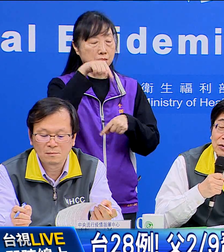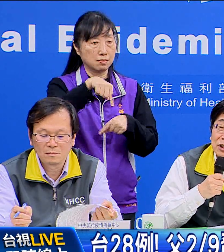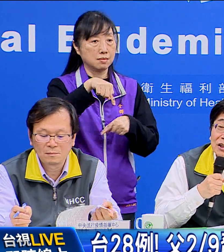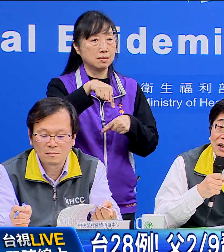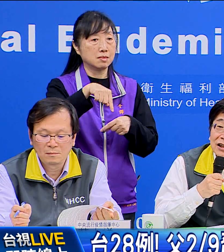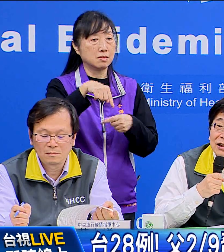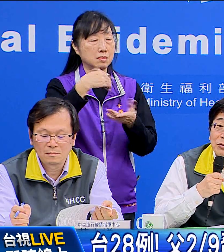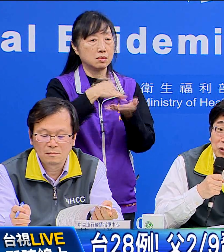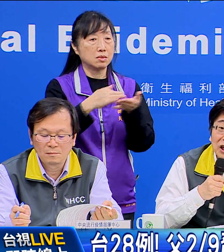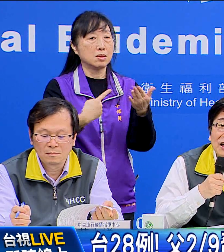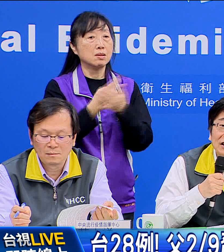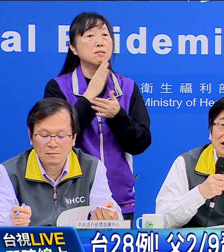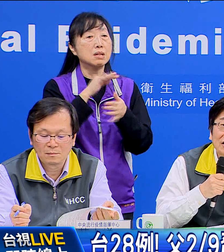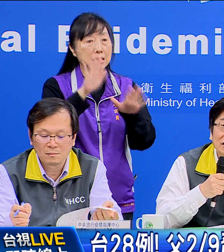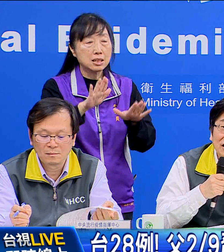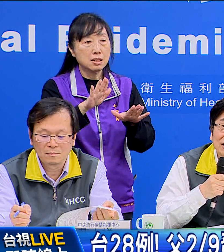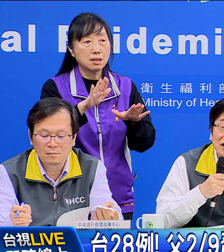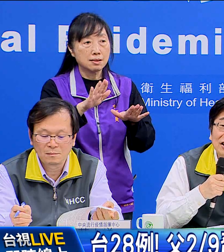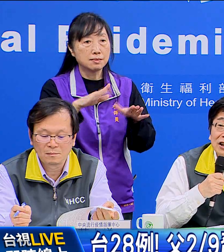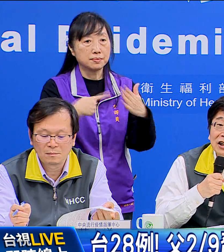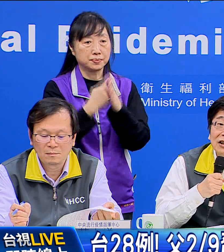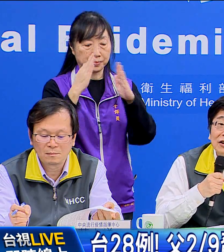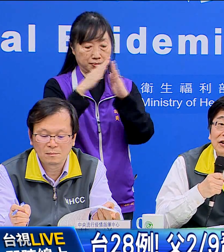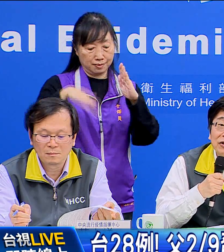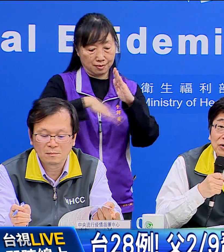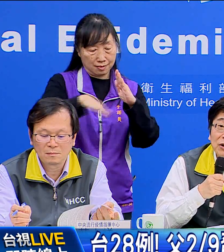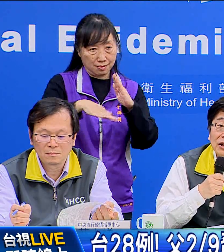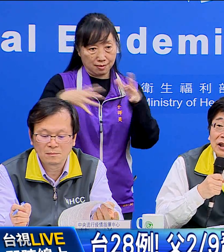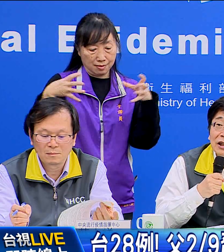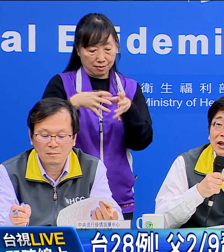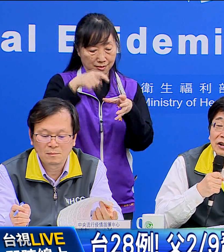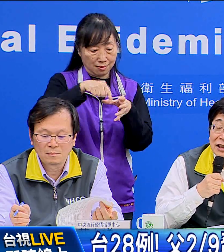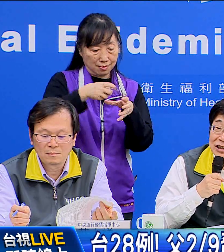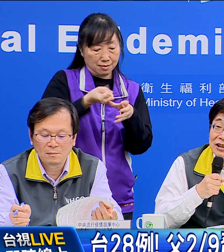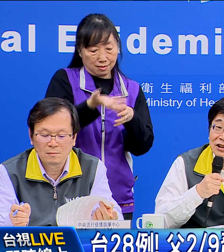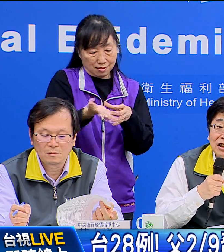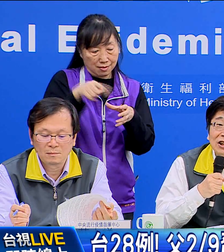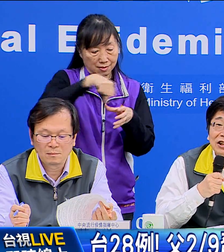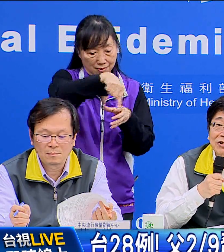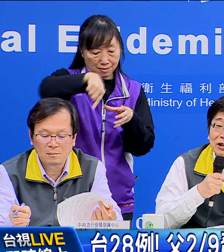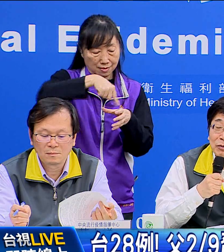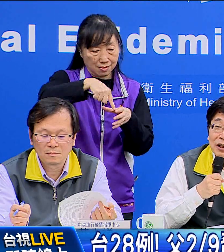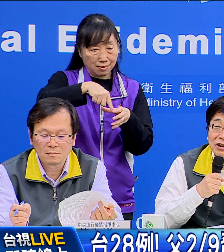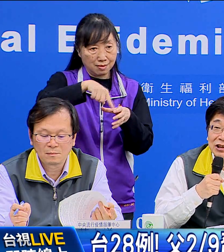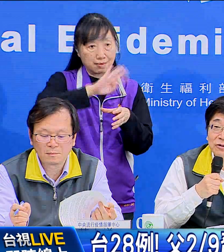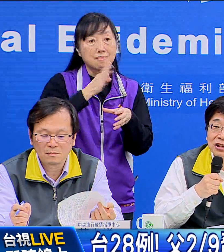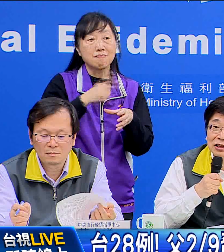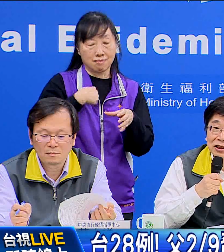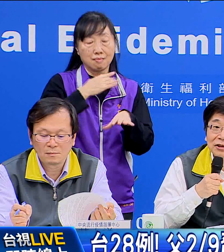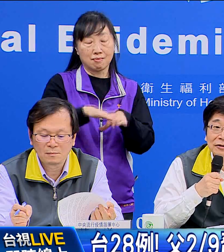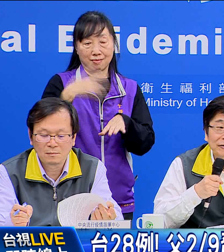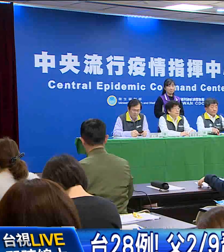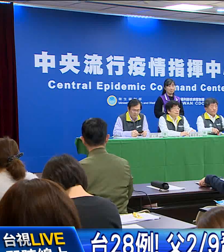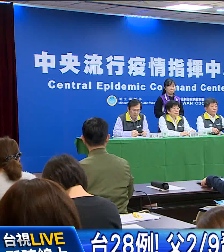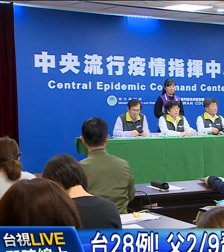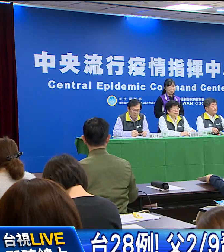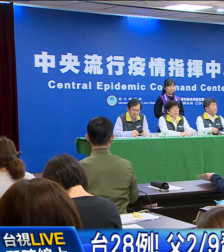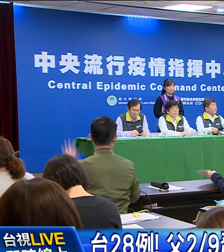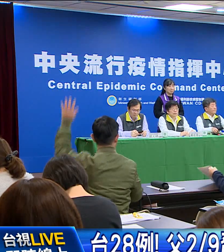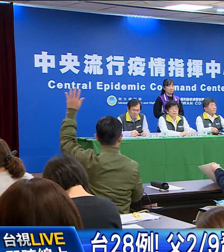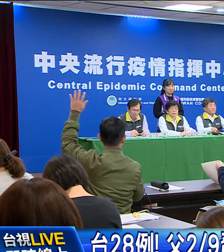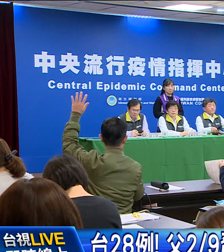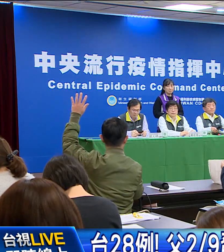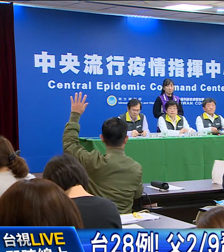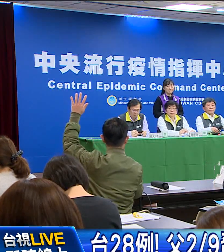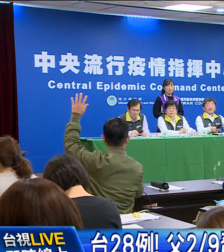当局限在一个目前看起来是在一个家庭内的这种传染。好，但是仔细的调查我们还要持续进行。 指挥中